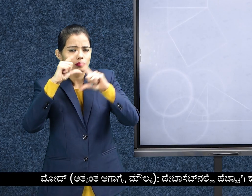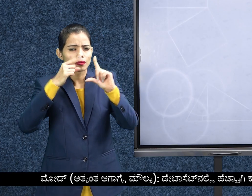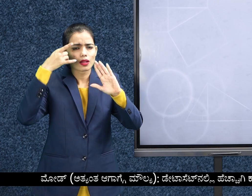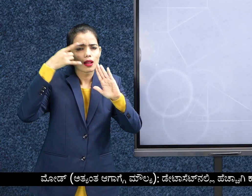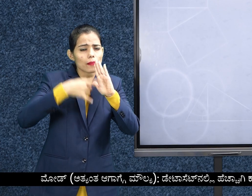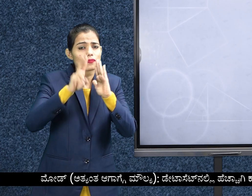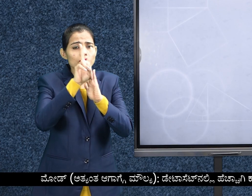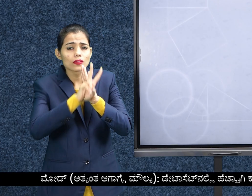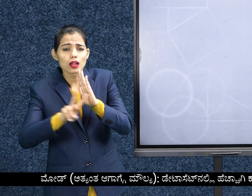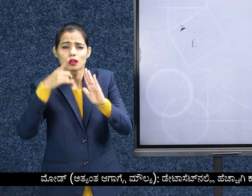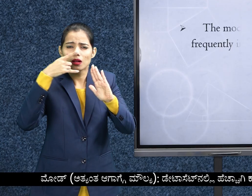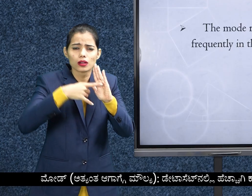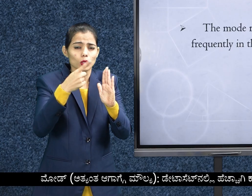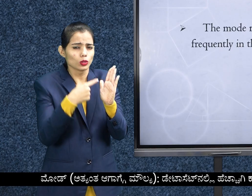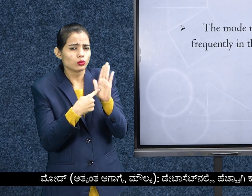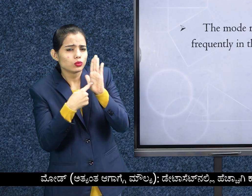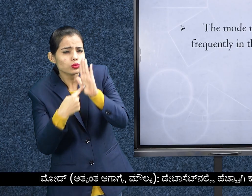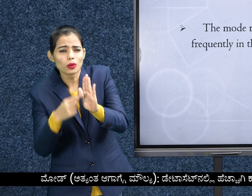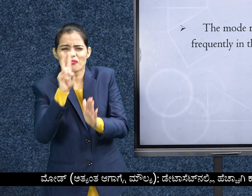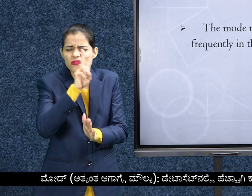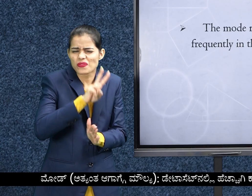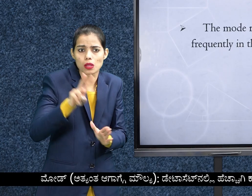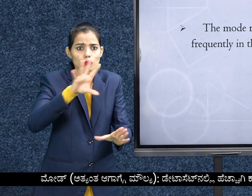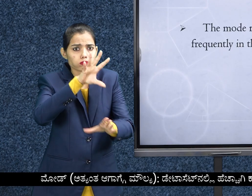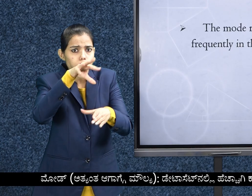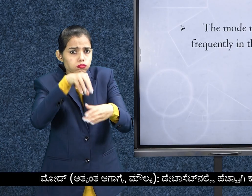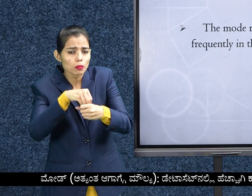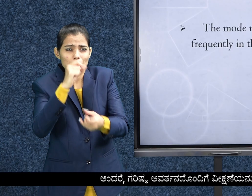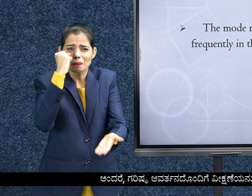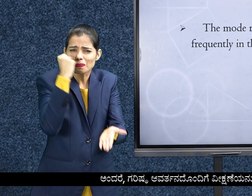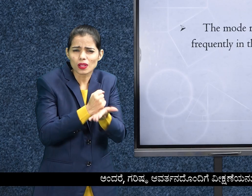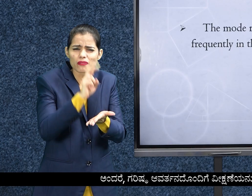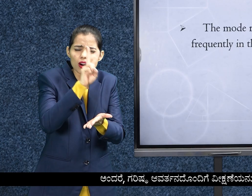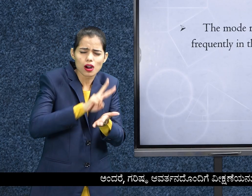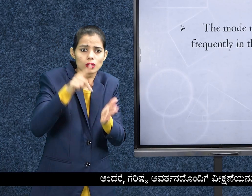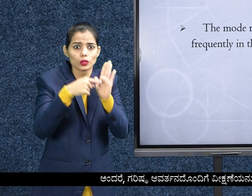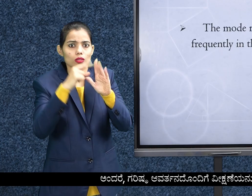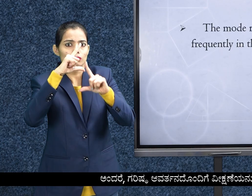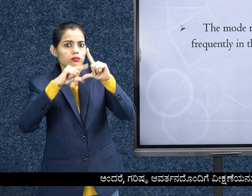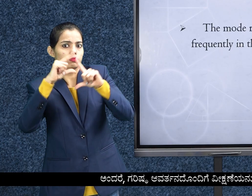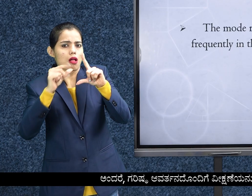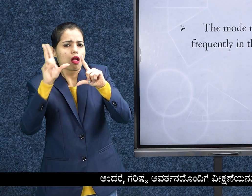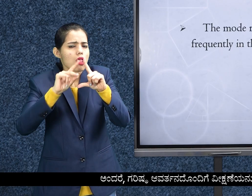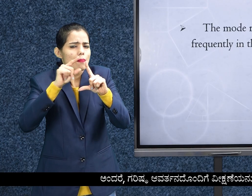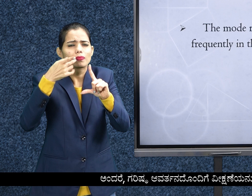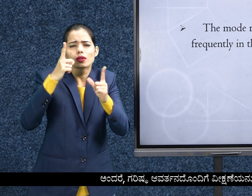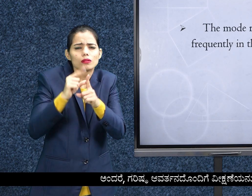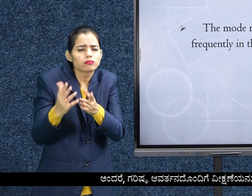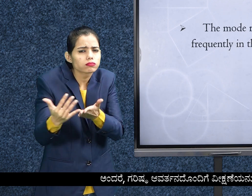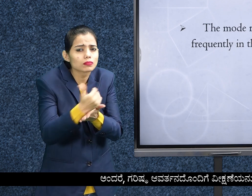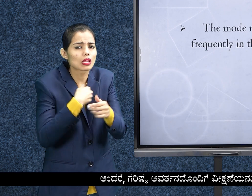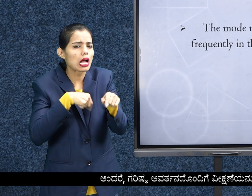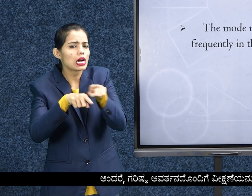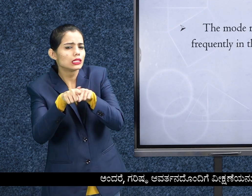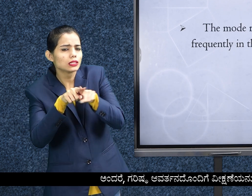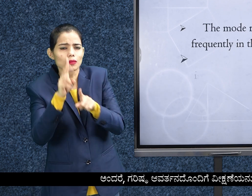ಮೋಡ್ ಡೇಟಾ ಸೆಟ್ನಲ್ಲಿ ಹೆಚ್ಚಾಗಿ ಕಾಣಿಸಿಕೊಳ್ಳುವ ಮೌಲ್ಯವನ್ನ ಮೋಡ್ ಪ್ರತಿನಿಧಿಸುತ್ತೆ. ಅಂದರೆ ಗರಿಷ್ಠ ಆವರ್ತನದೊಂದಿಗೆ ವೀಕ್ಷಣೆಯನ್ನ ಮೋಡ್ ಎಂದು